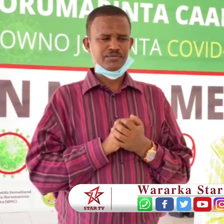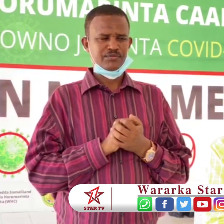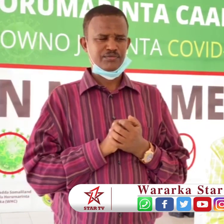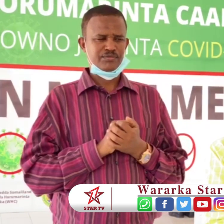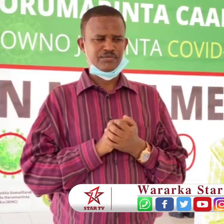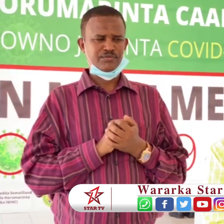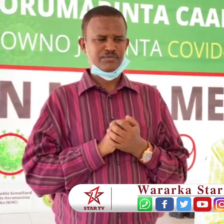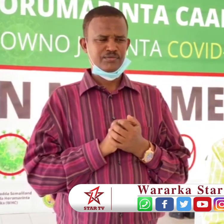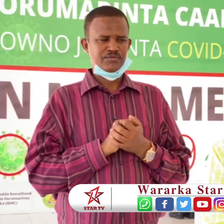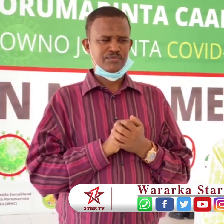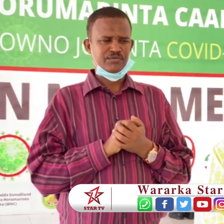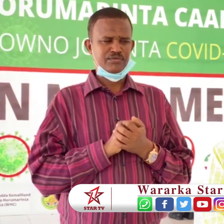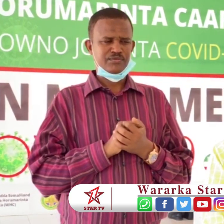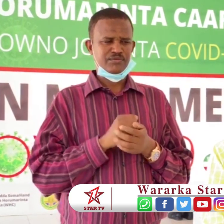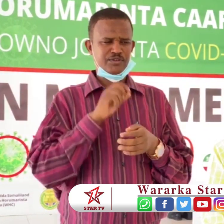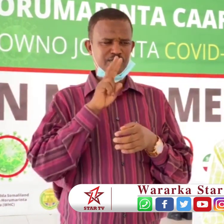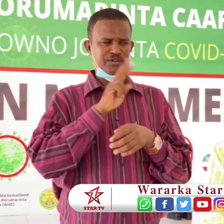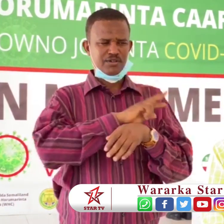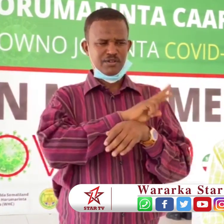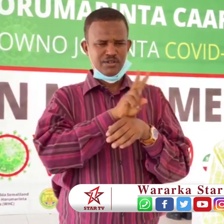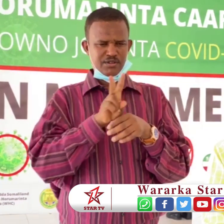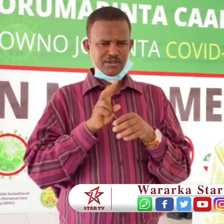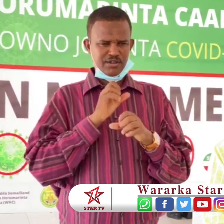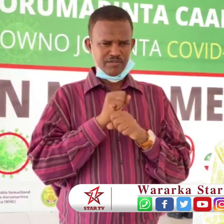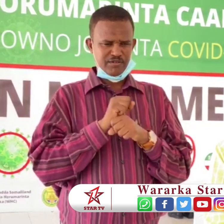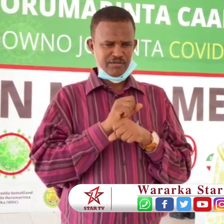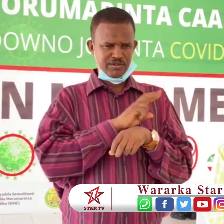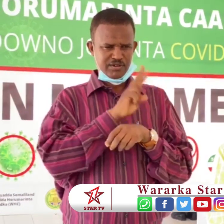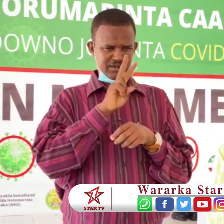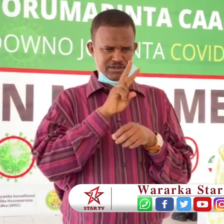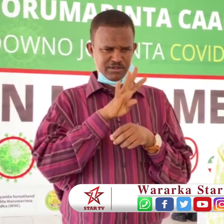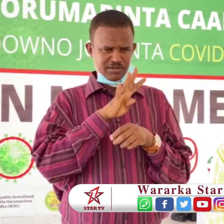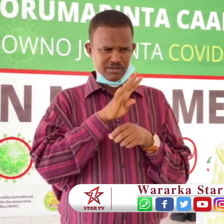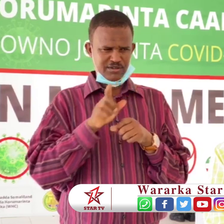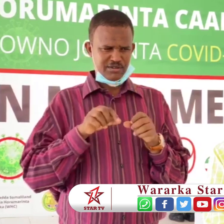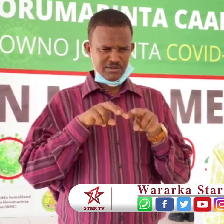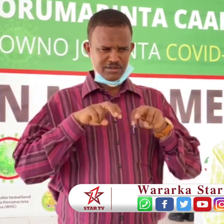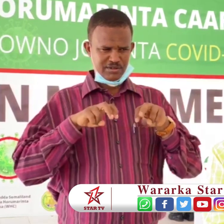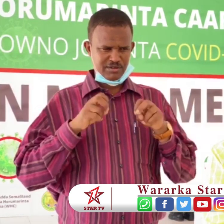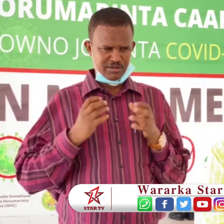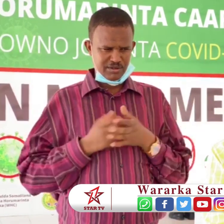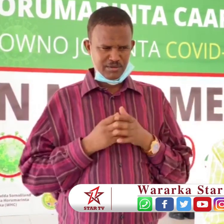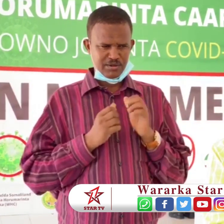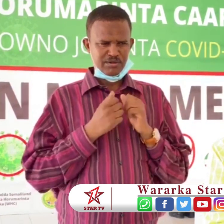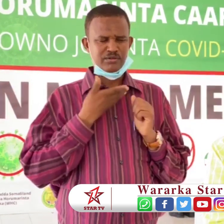tirada 24 saacadood ee u dambeeyay laga baaray cudurku waxa